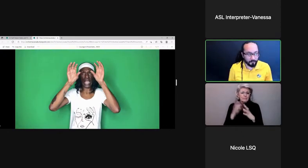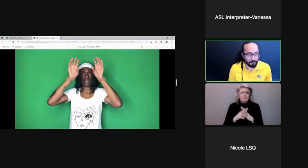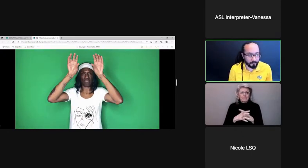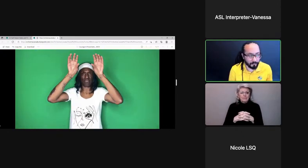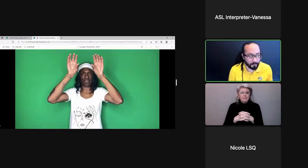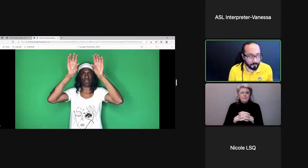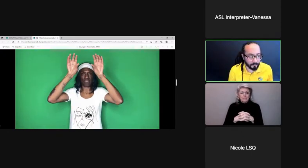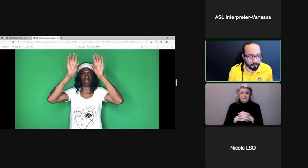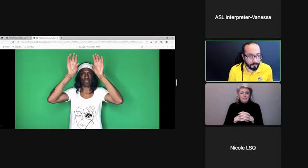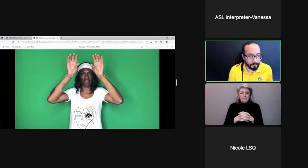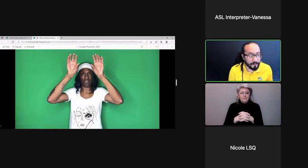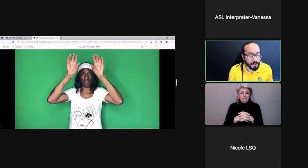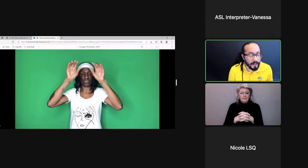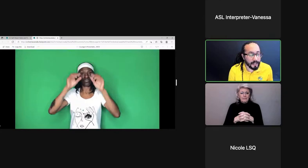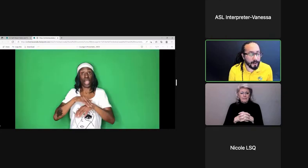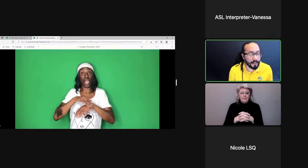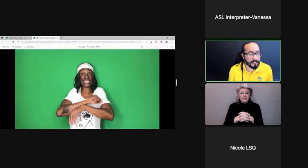Merci.